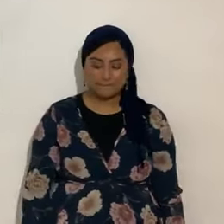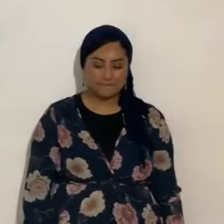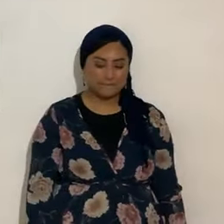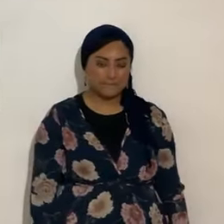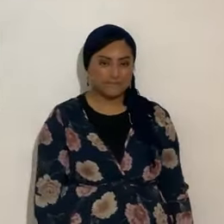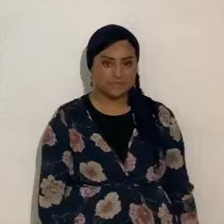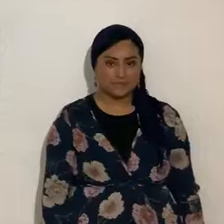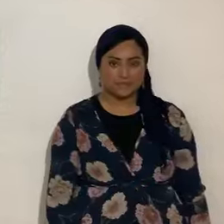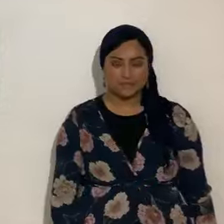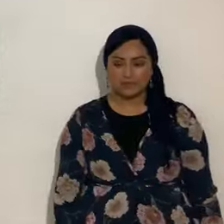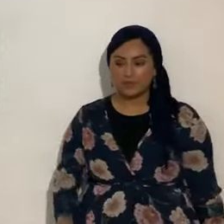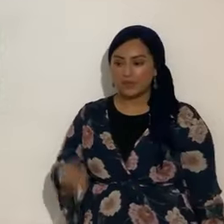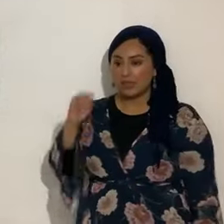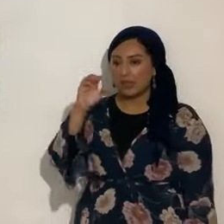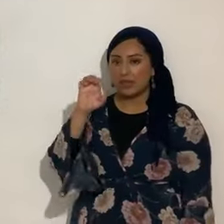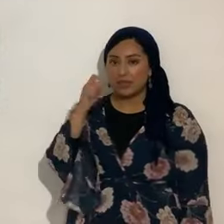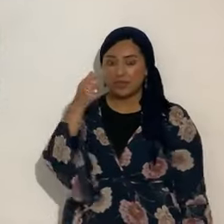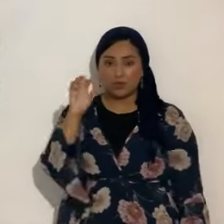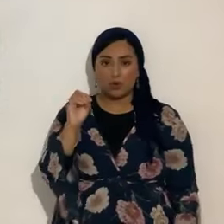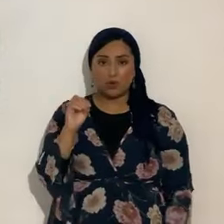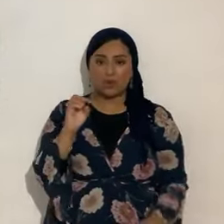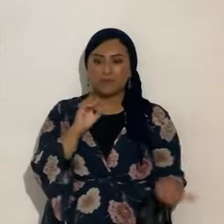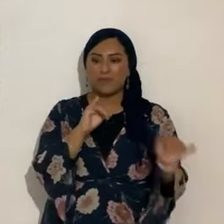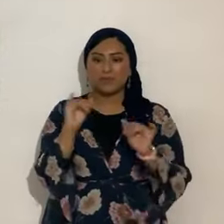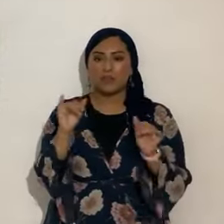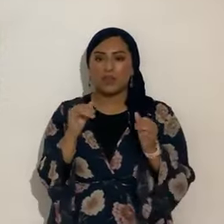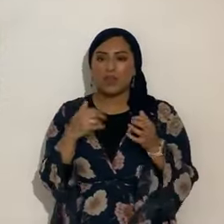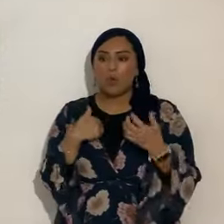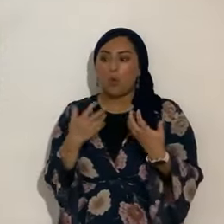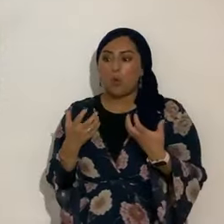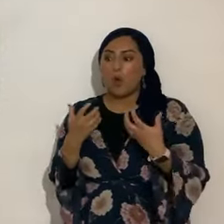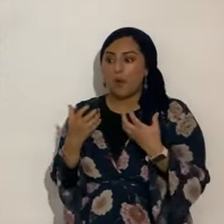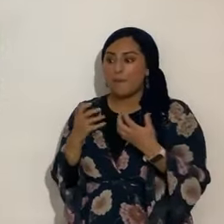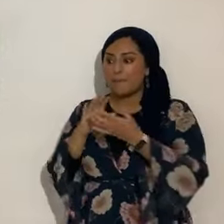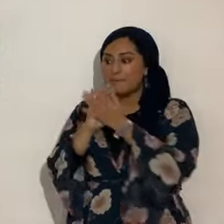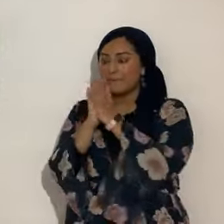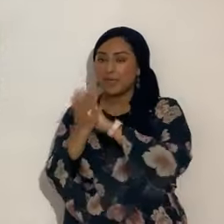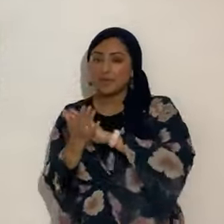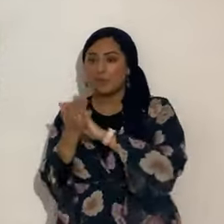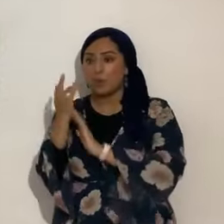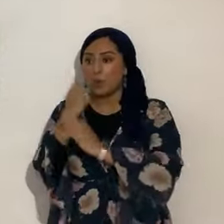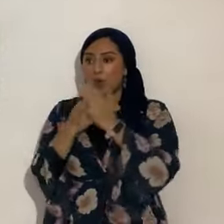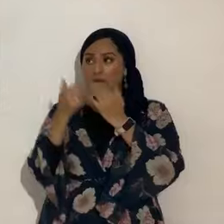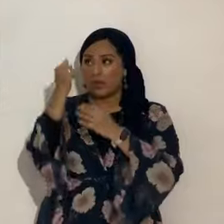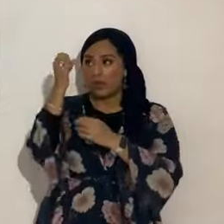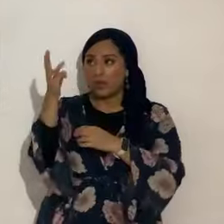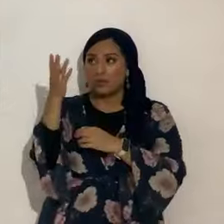que Yahshua no creó. Y ahorita lo explico.